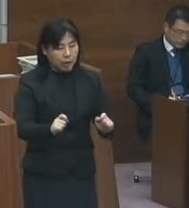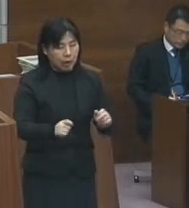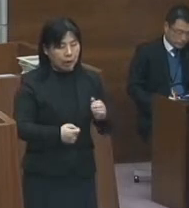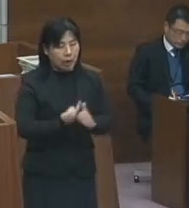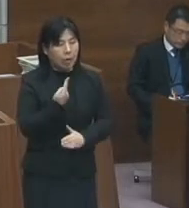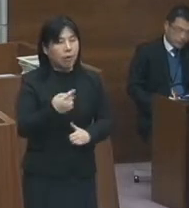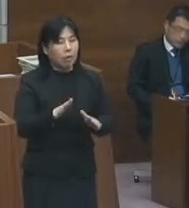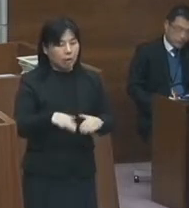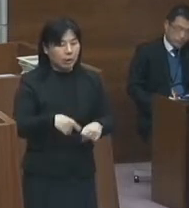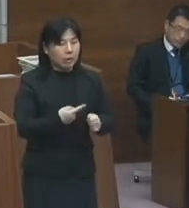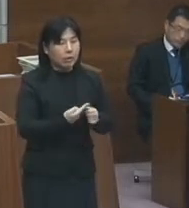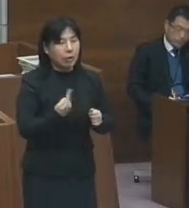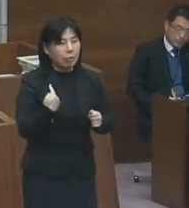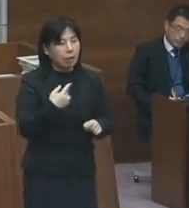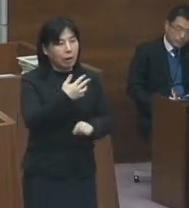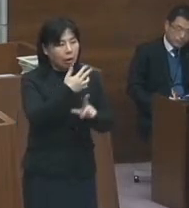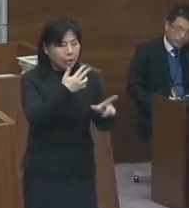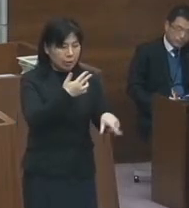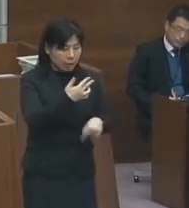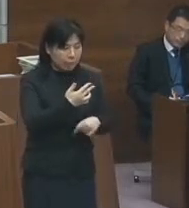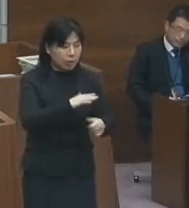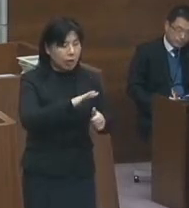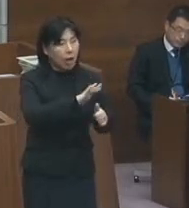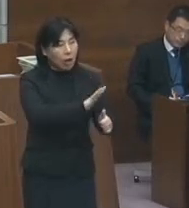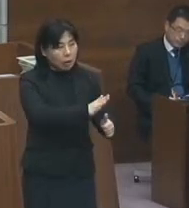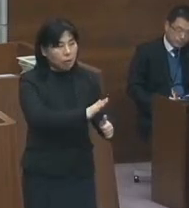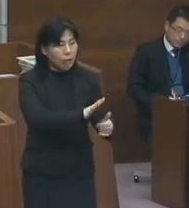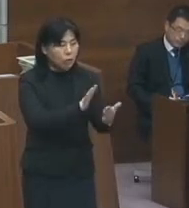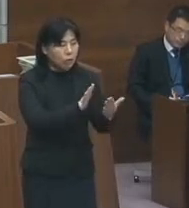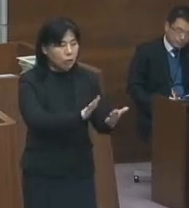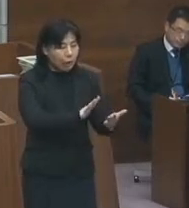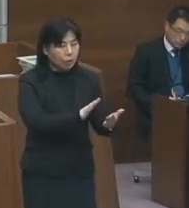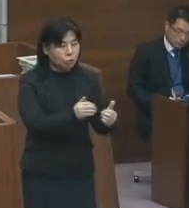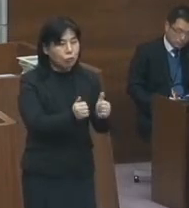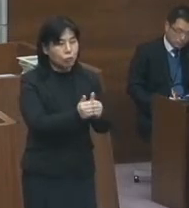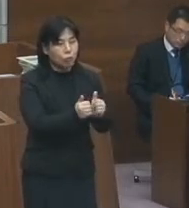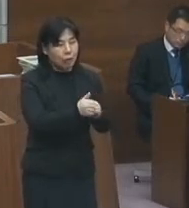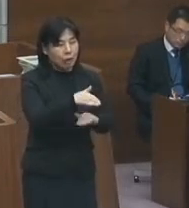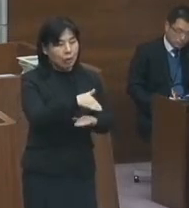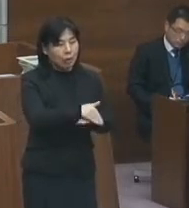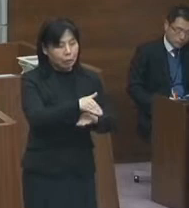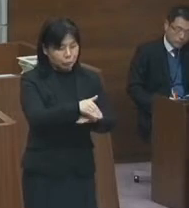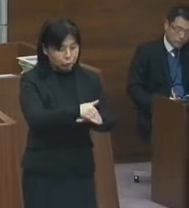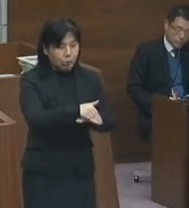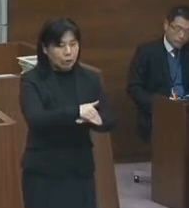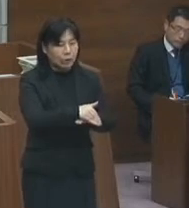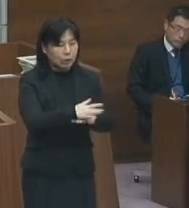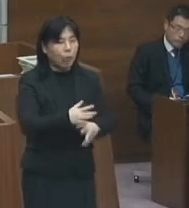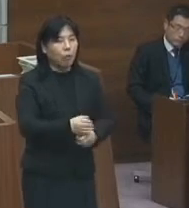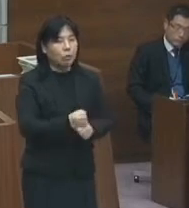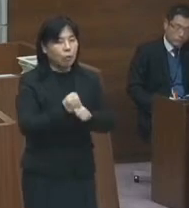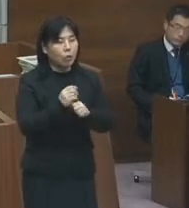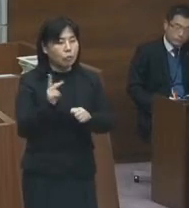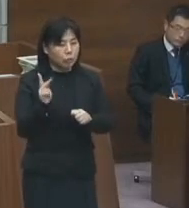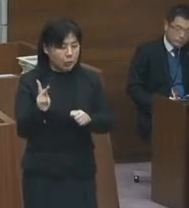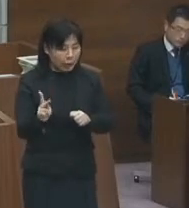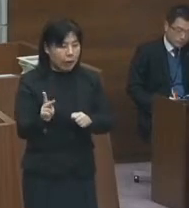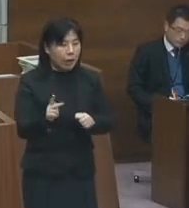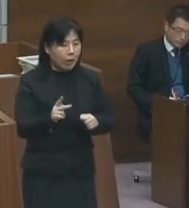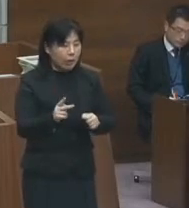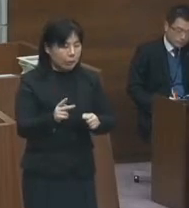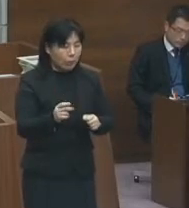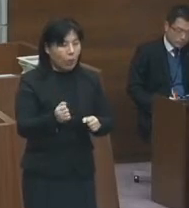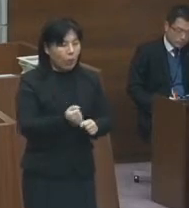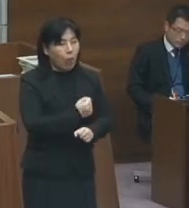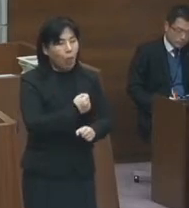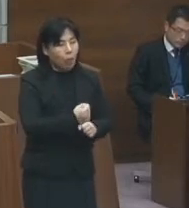後、昨年8月に、ハラスメントに関します相談窓口を、総務局の総務課と職員労働組